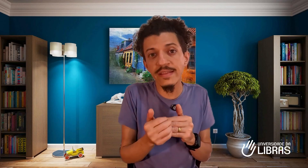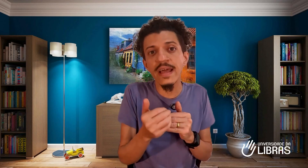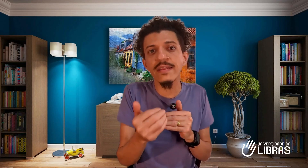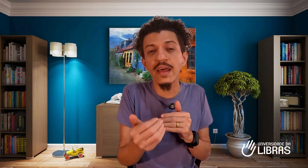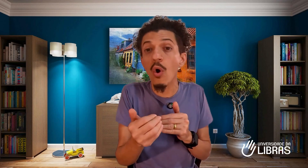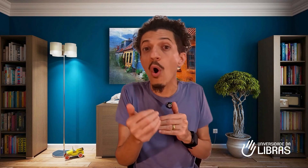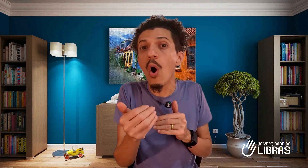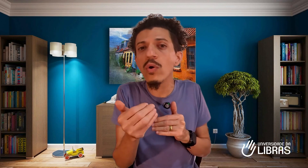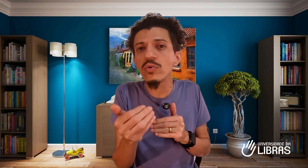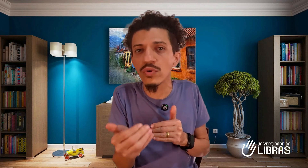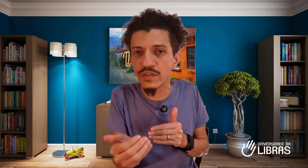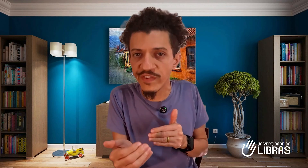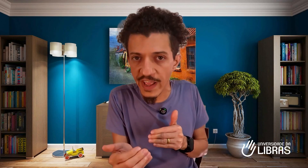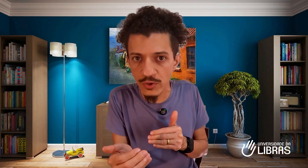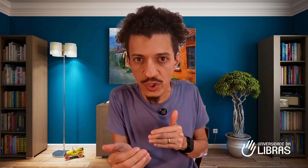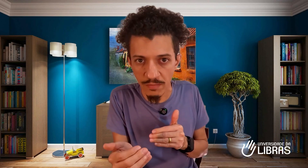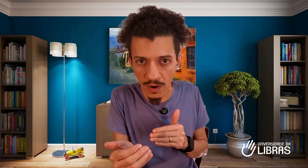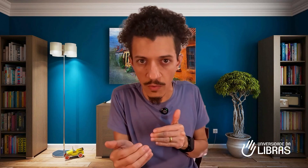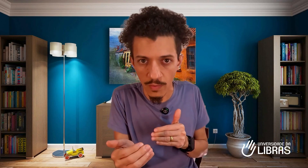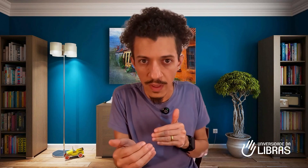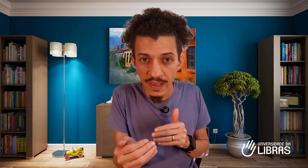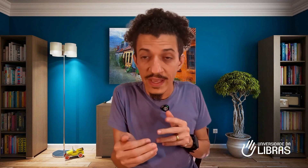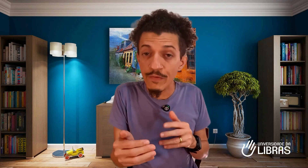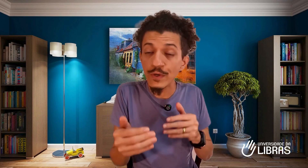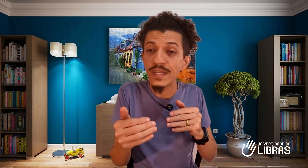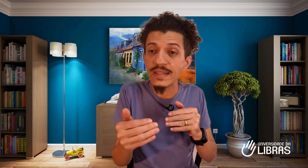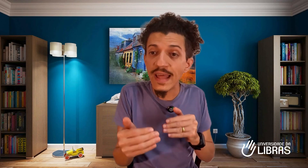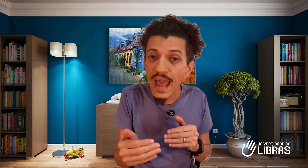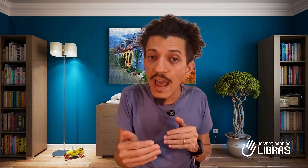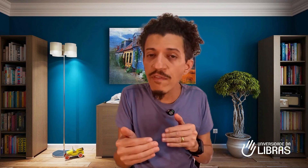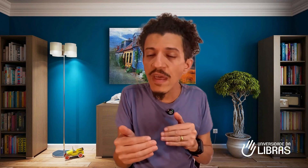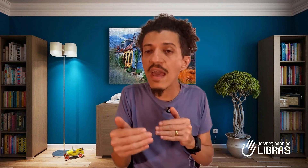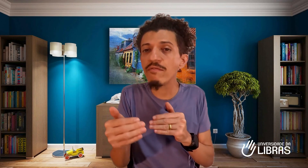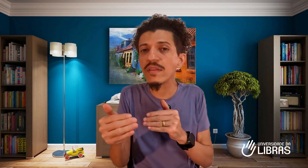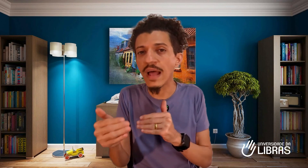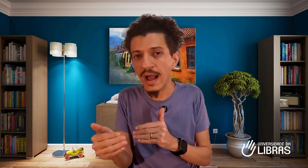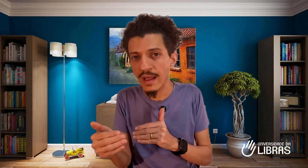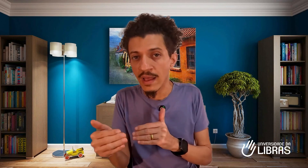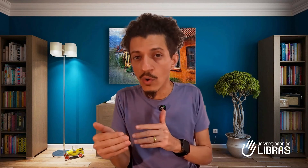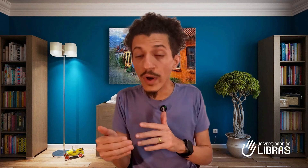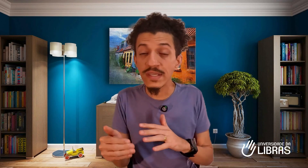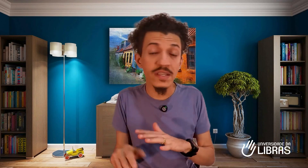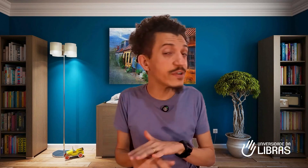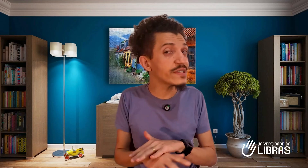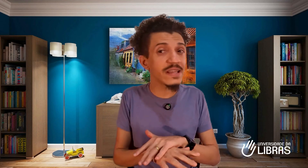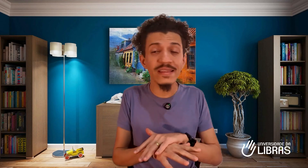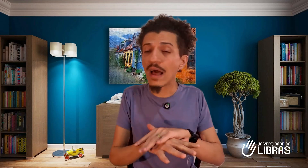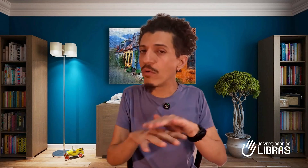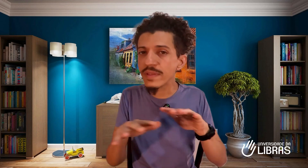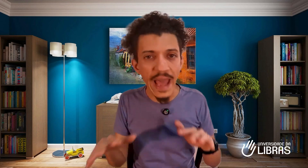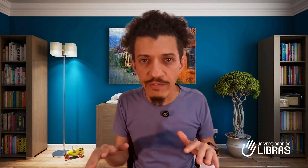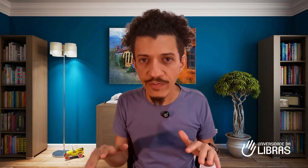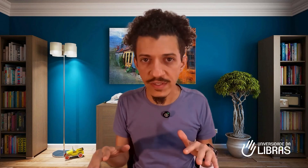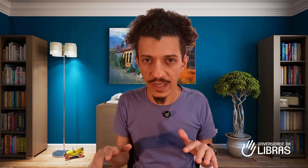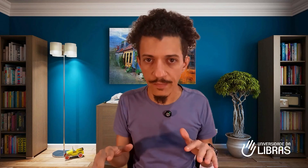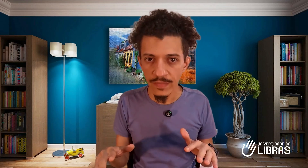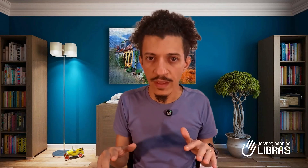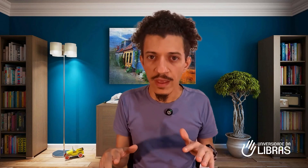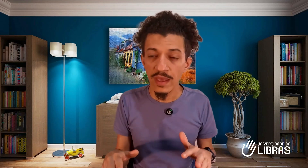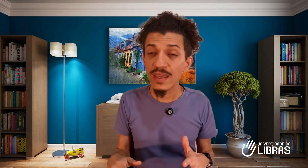entender outros freios de mão que você deve evitar, coisas que você não deve fazer e que